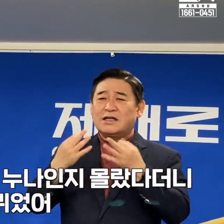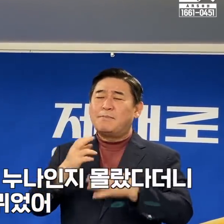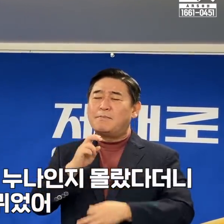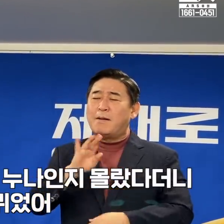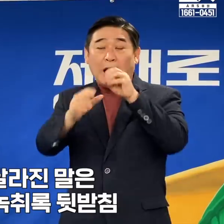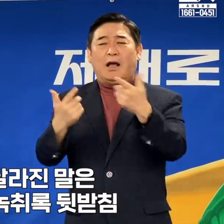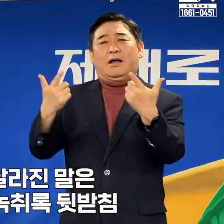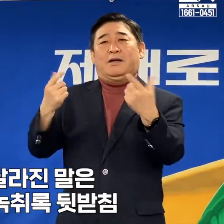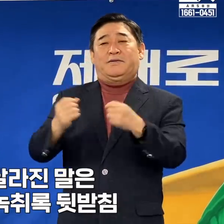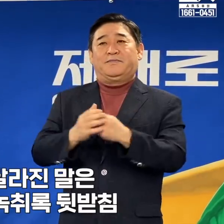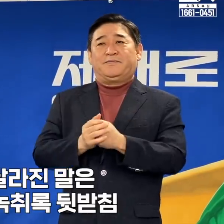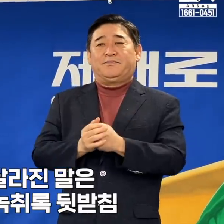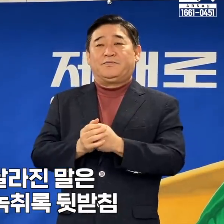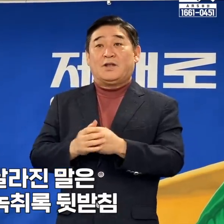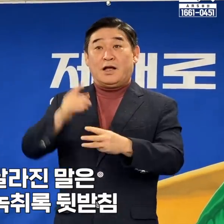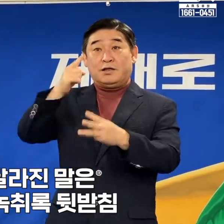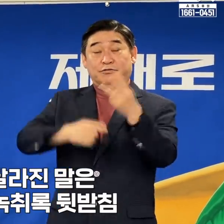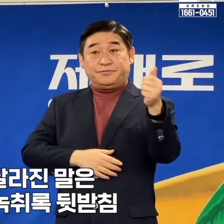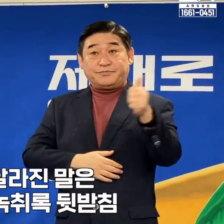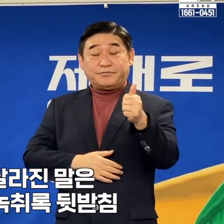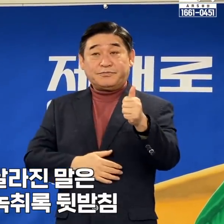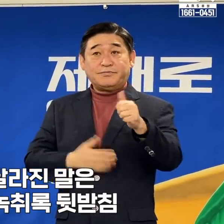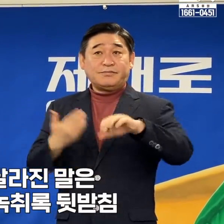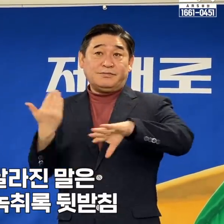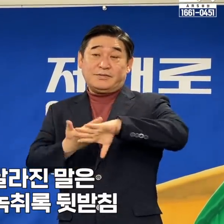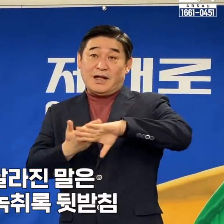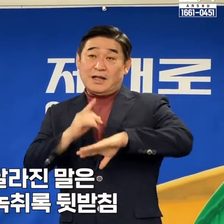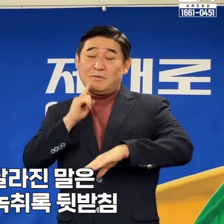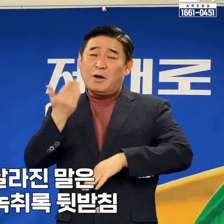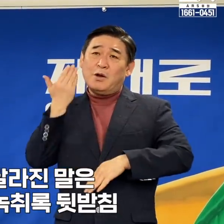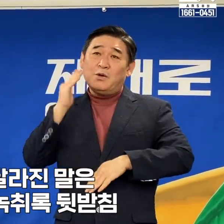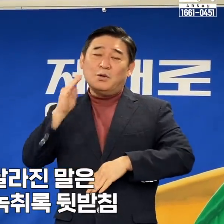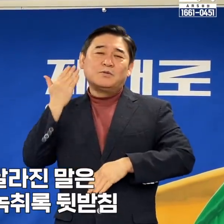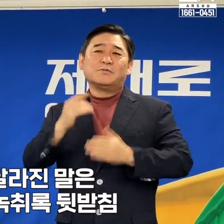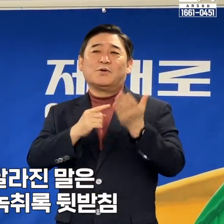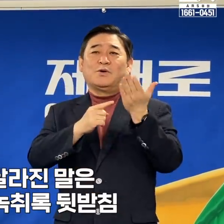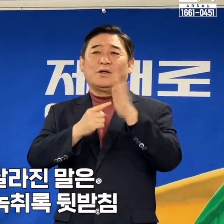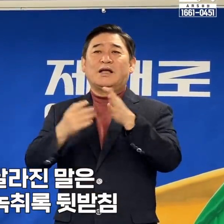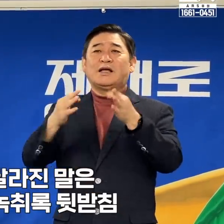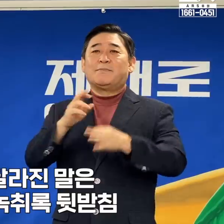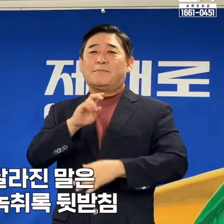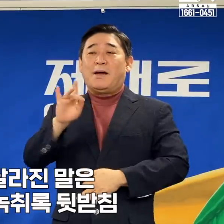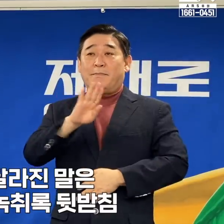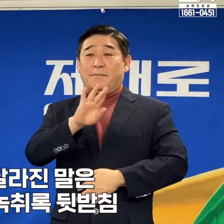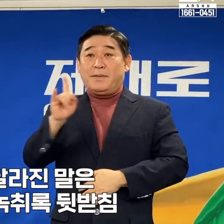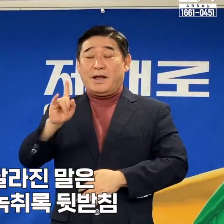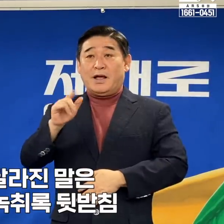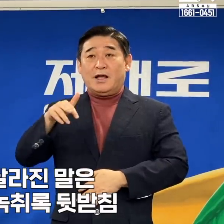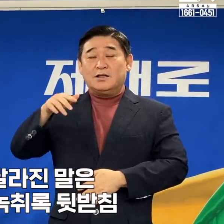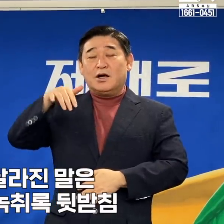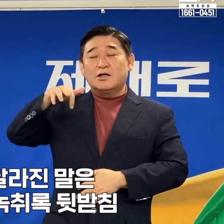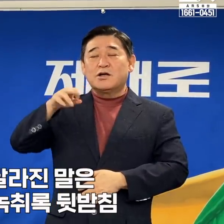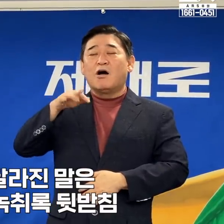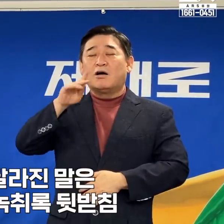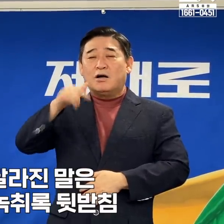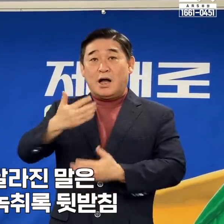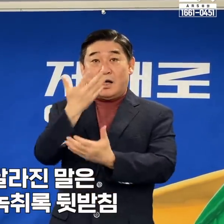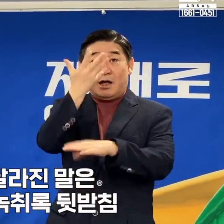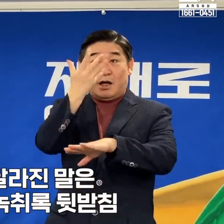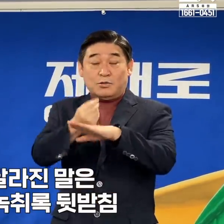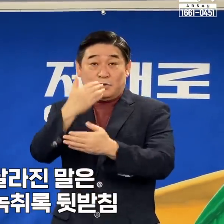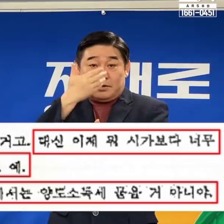말이 바뀐 것입니다. 윤석열 후보의 달라진 말은 최근 공개된 김만배 정영학 녹취록을